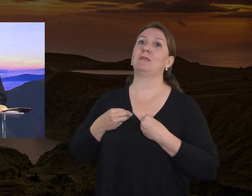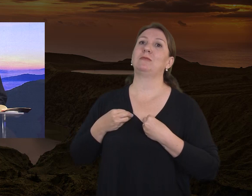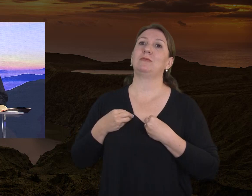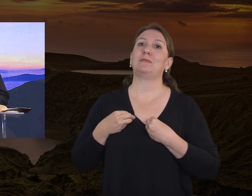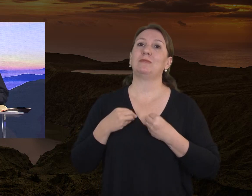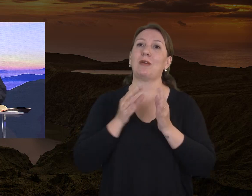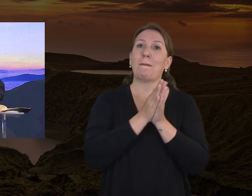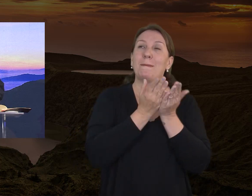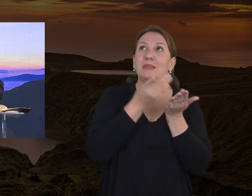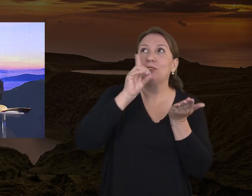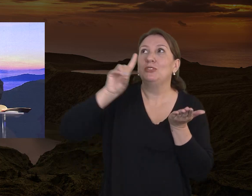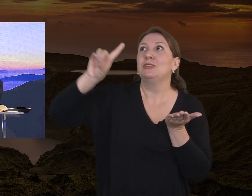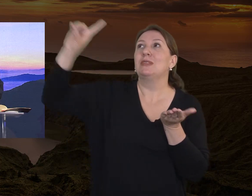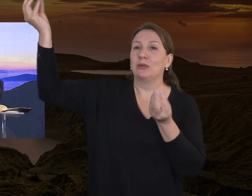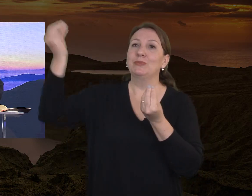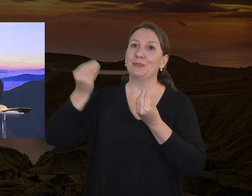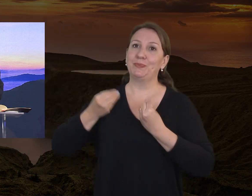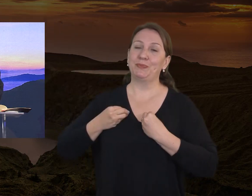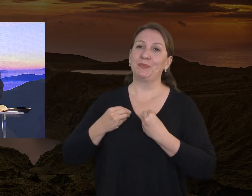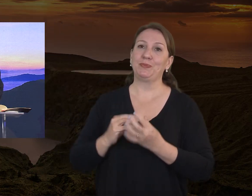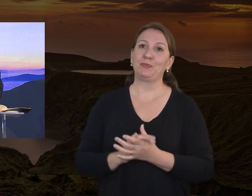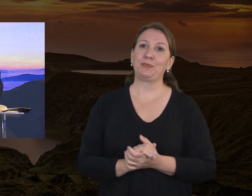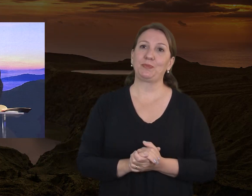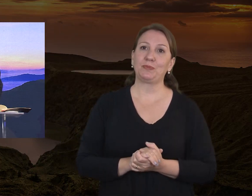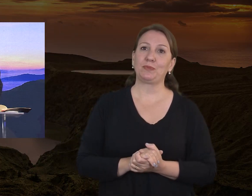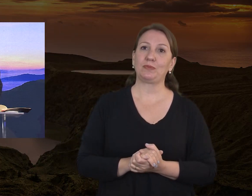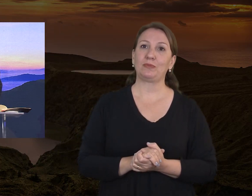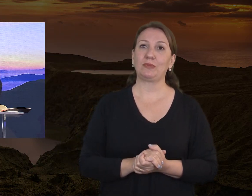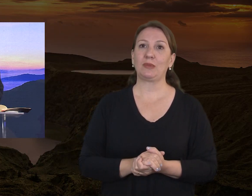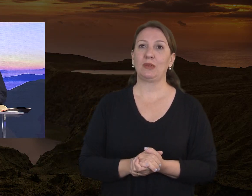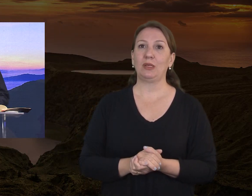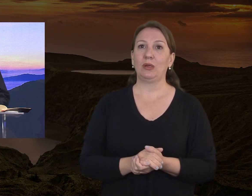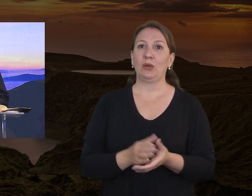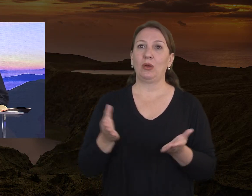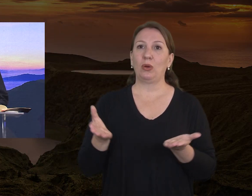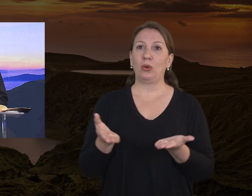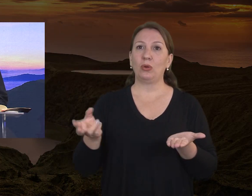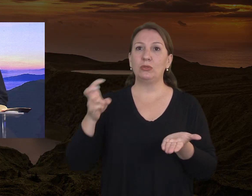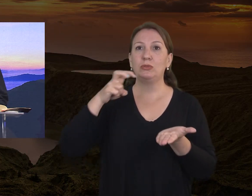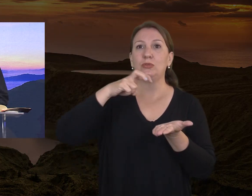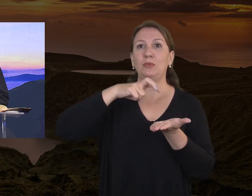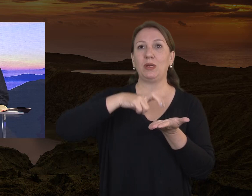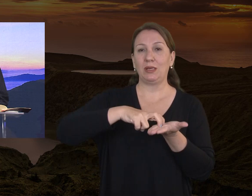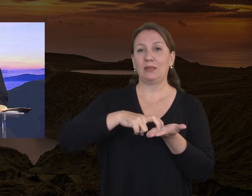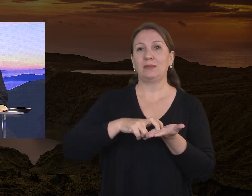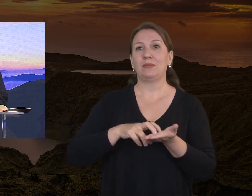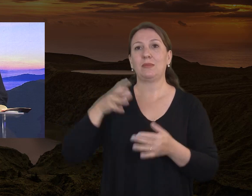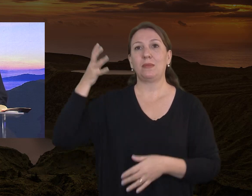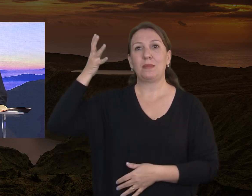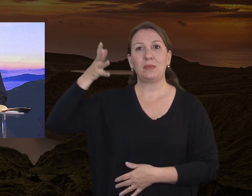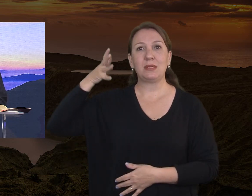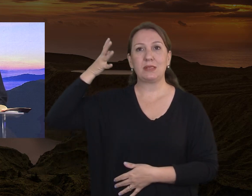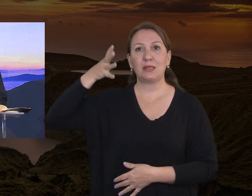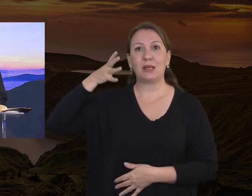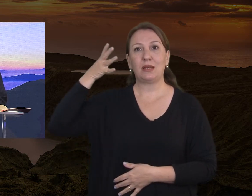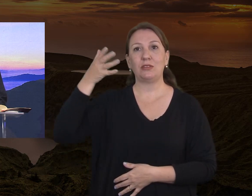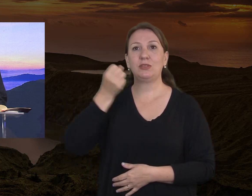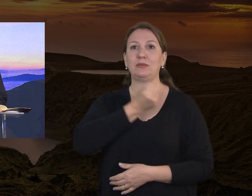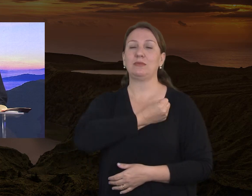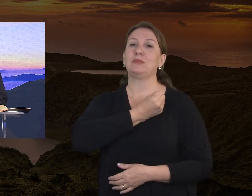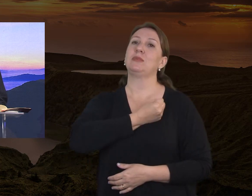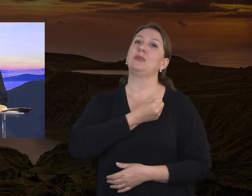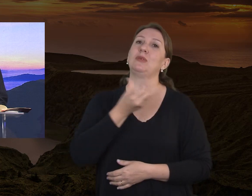para conosco. Então, esta manhã nós vamos para a mensagem 60 dessa